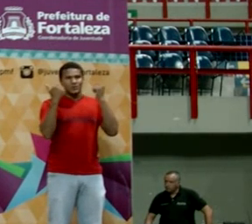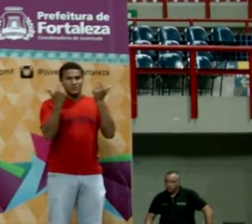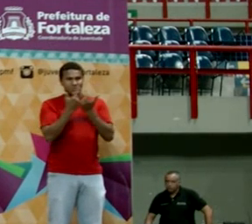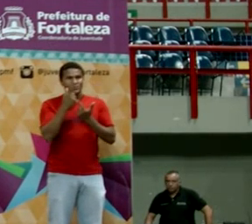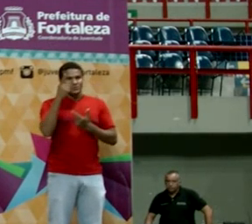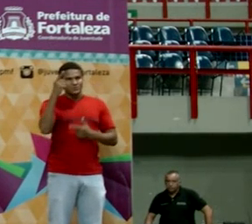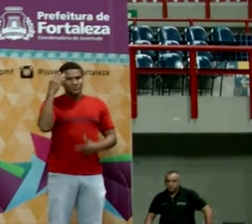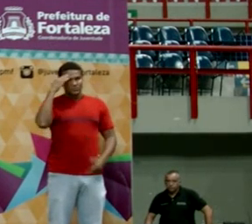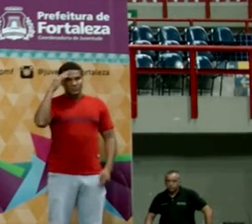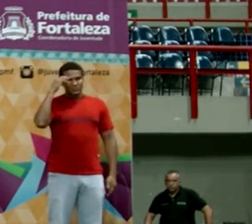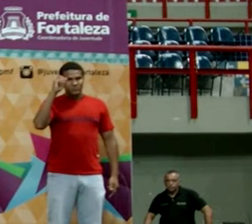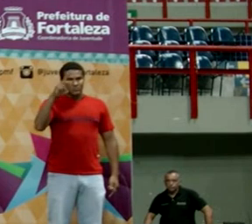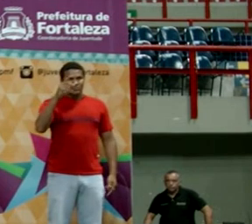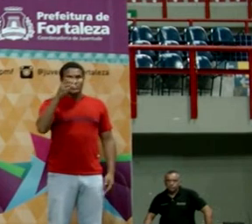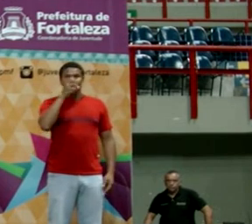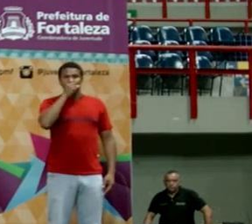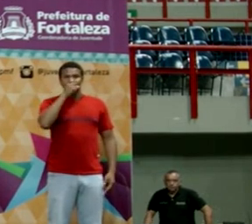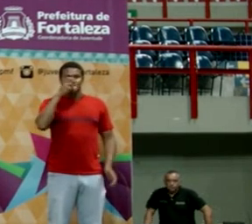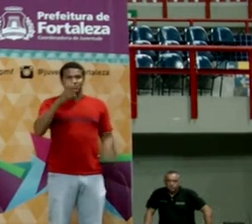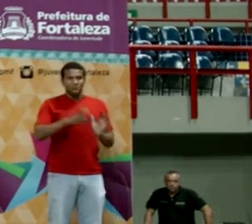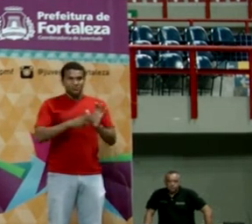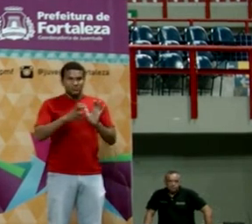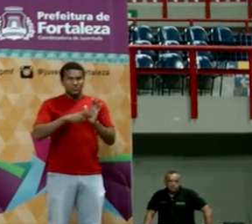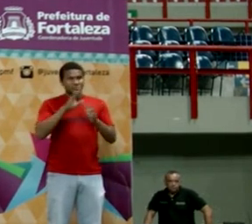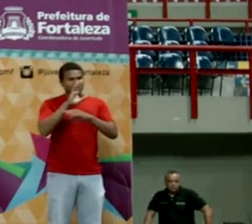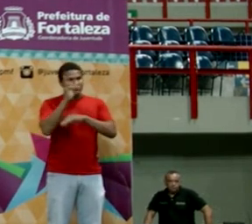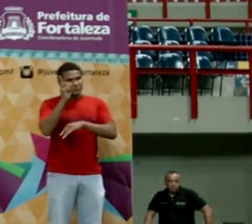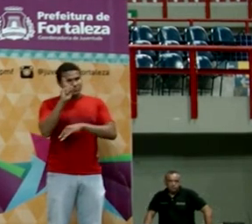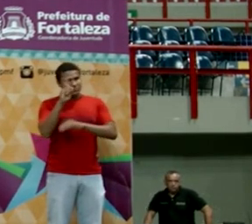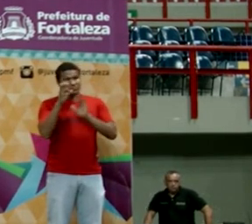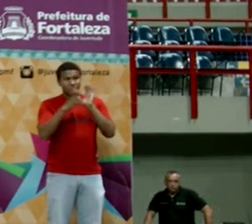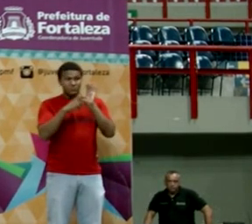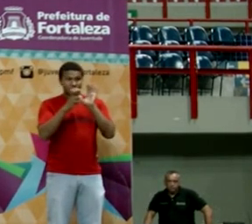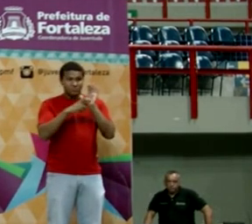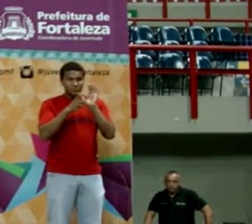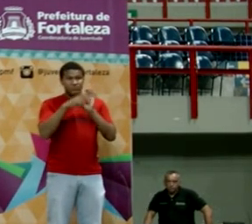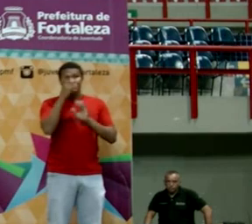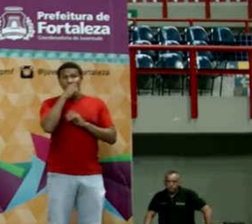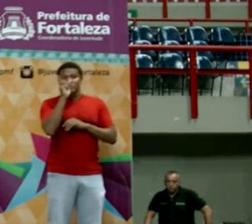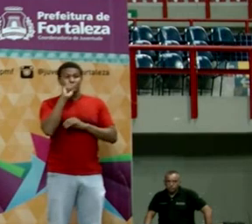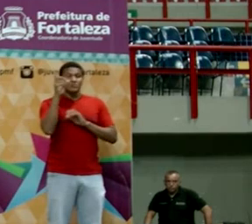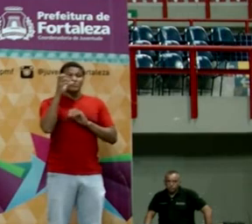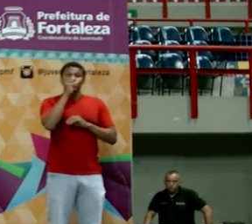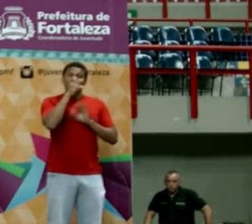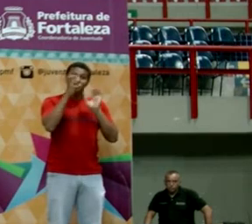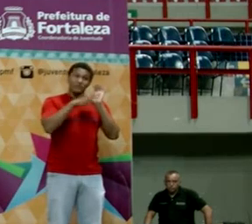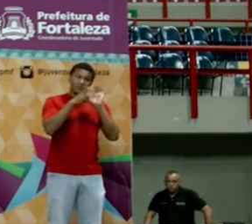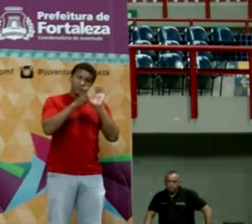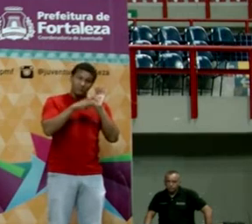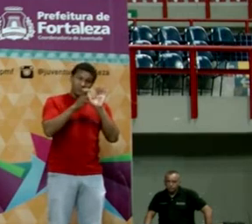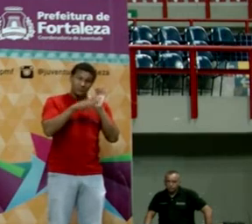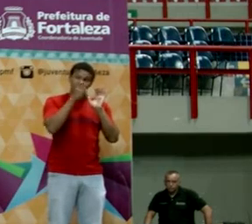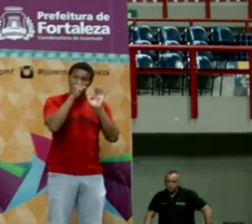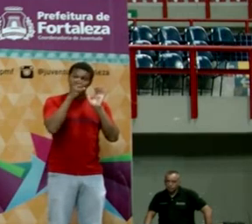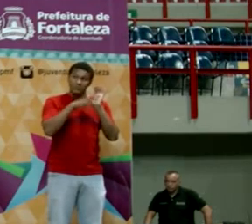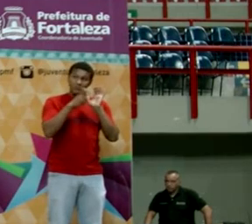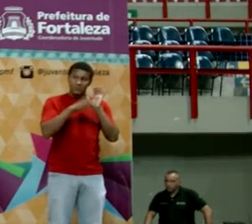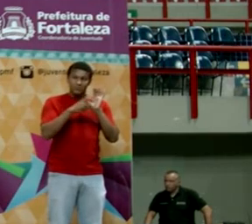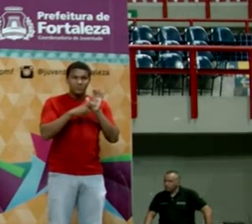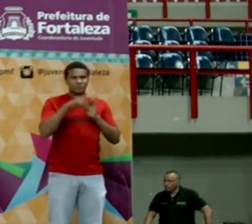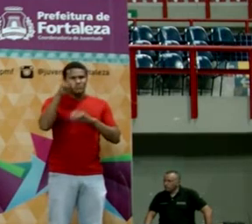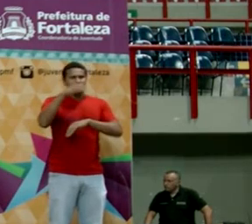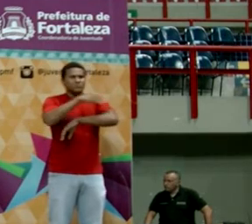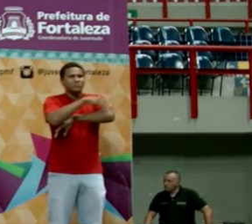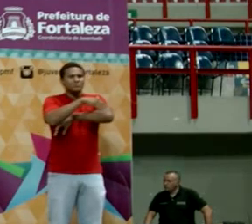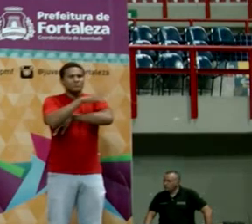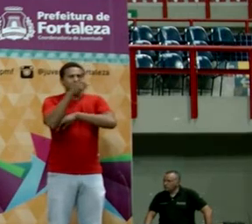Legislativa. Beleza? Sábado pela manhã. Lá não é à tarde, tá certo? Não é domingo, é sábado de manhã lá na Assembleia Legislativa. Finalzinho ali da Pontes